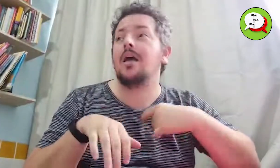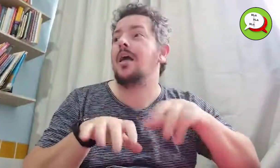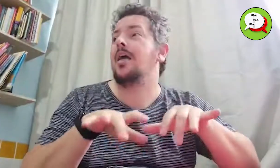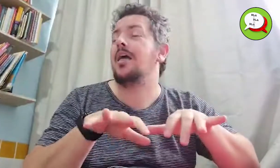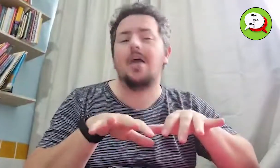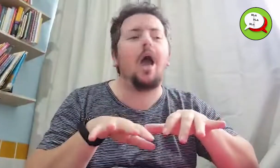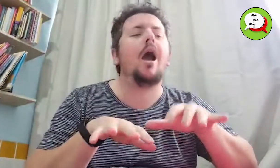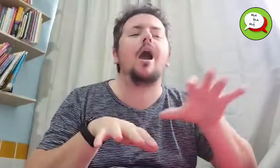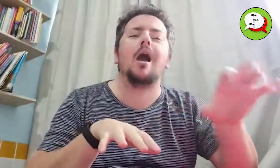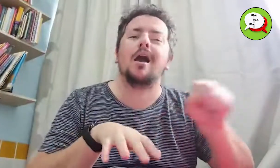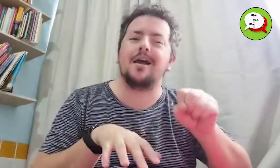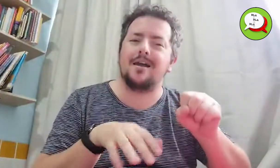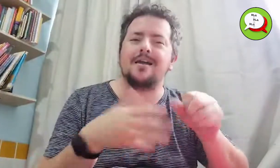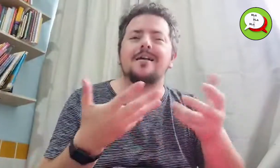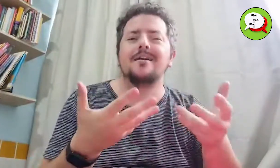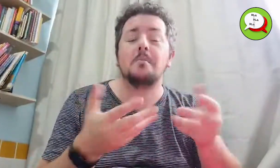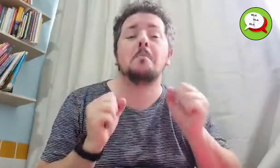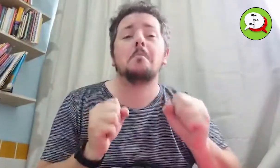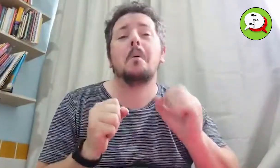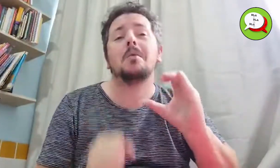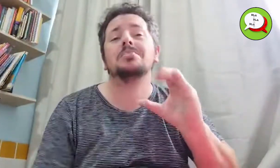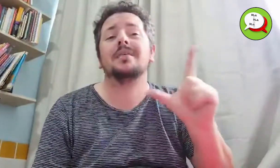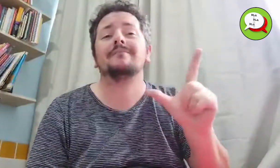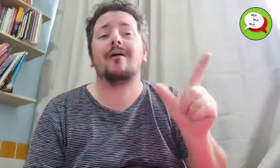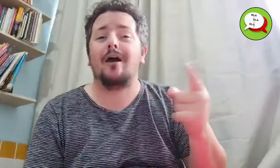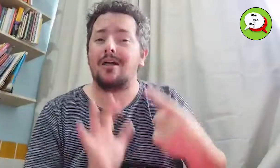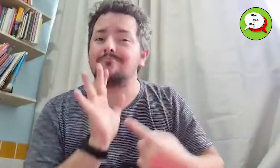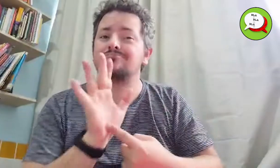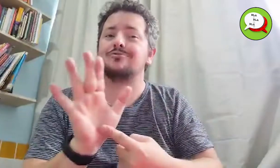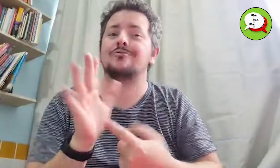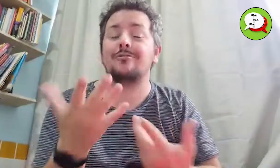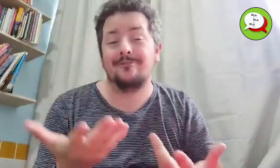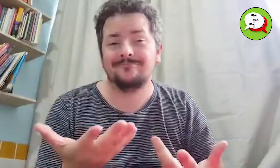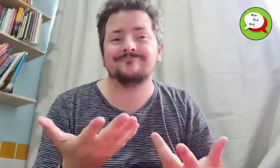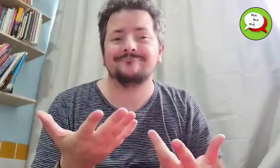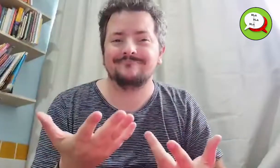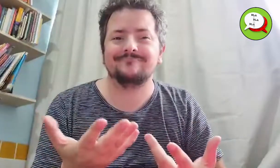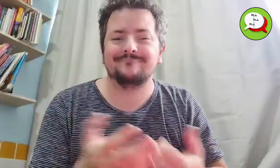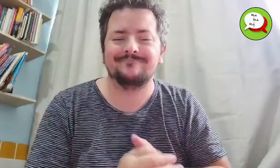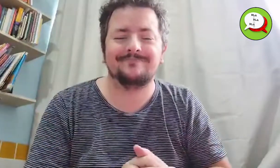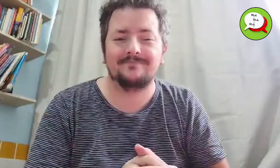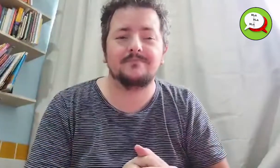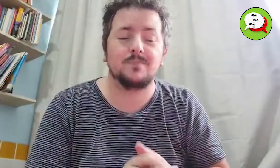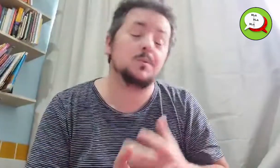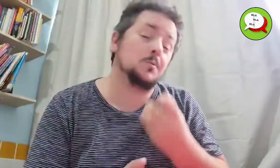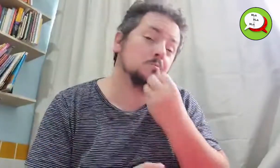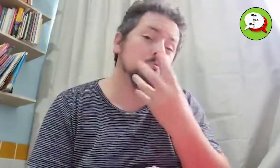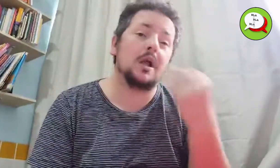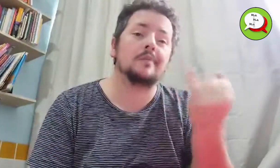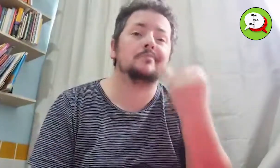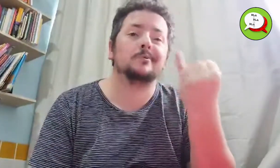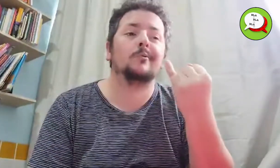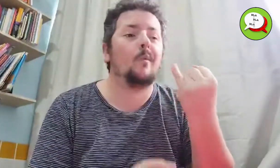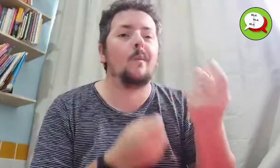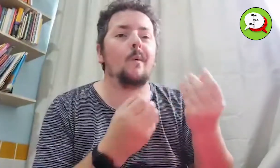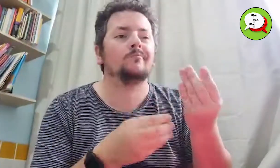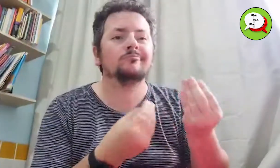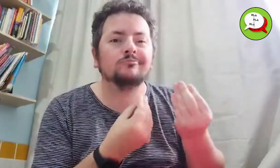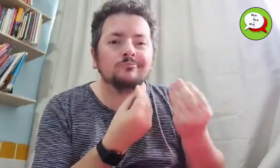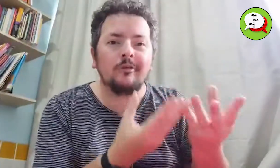conhecimento do concreto aliado ao sinal. E também eles usam muito classificadores, então é bem importante dar